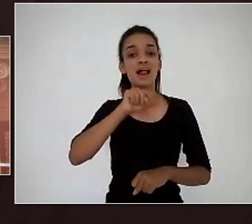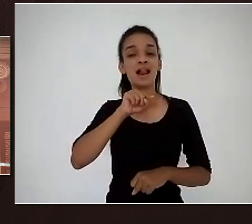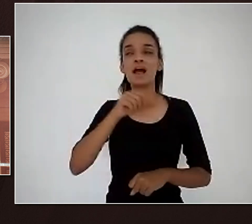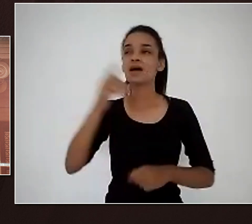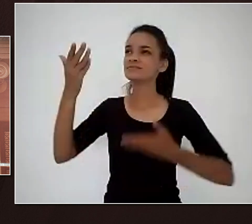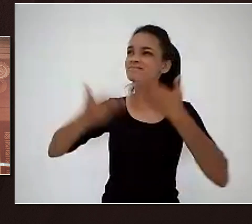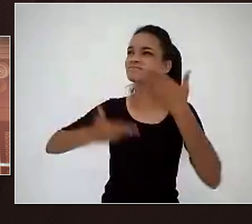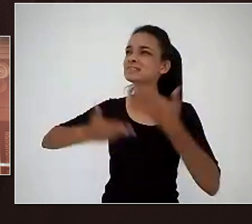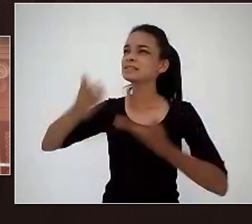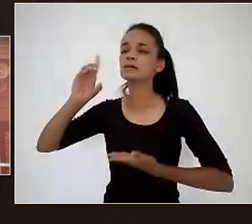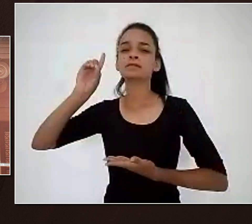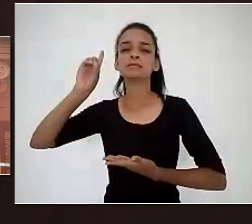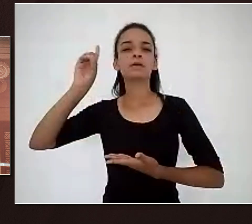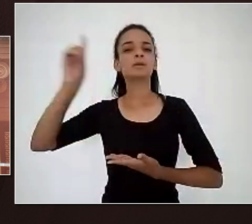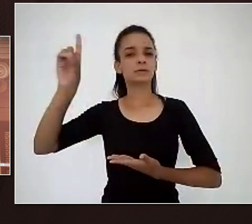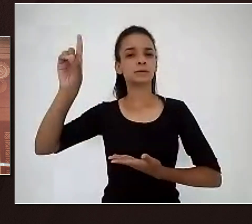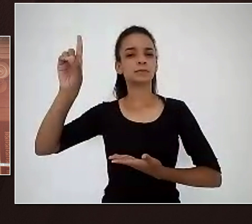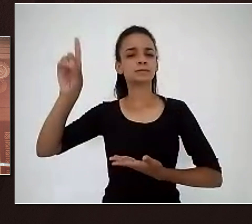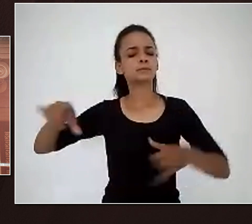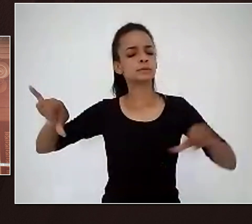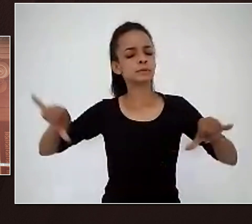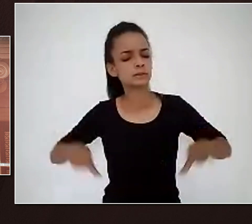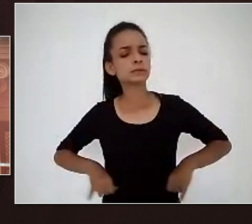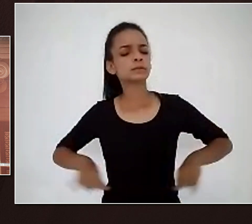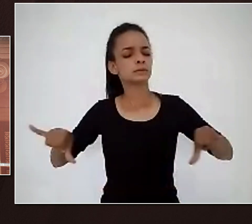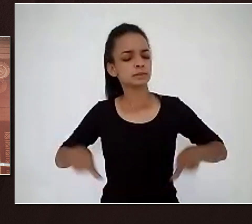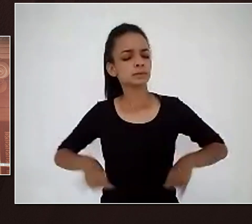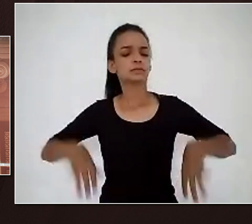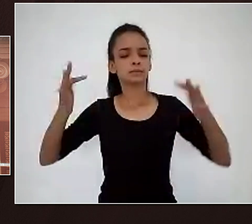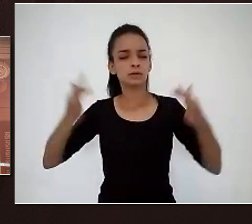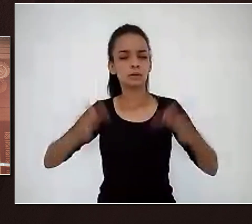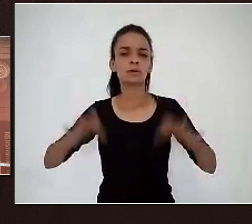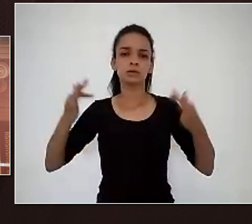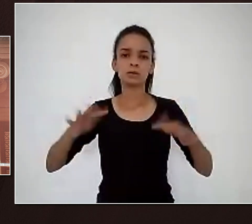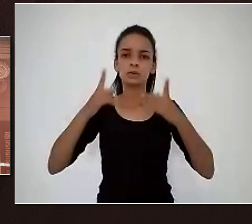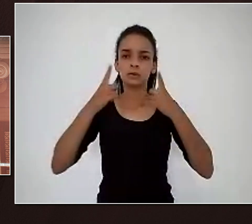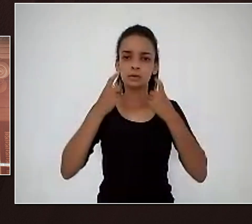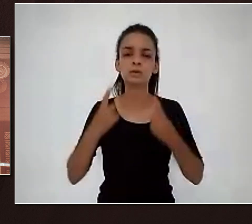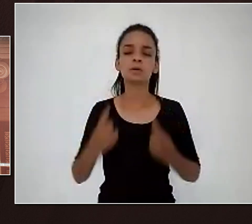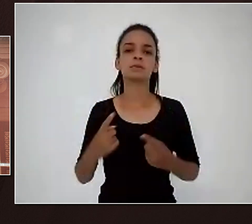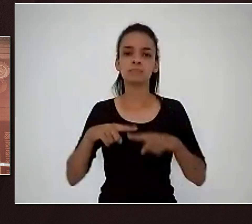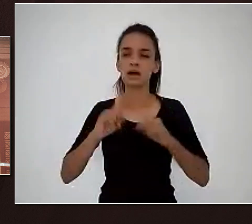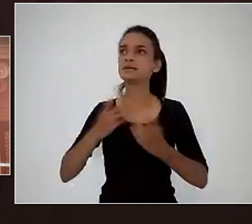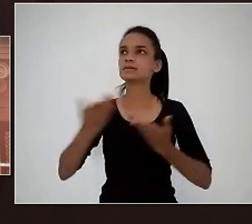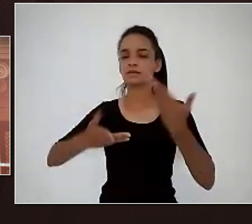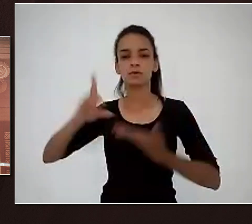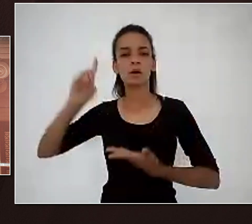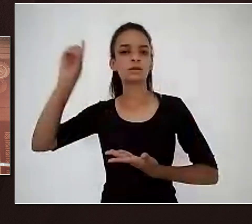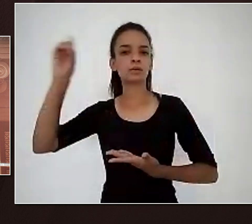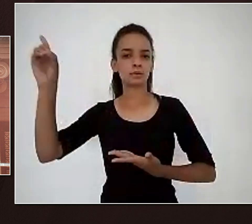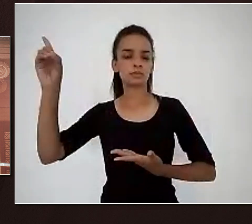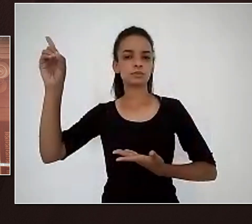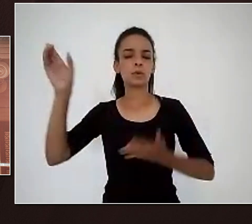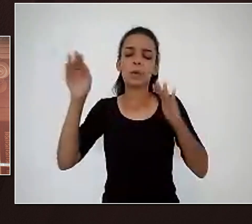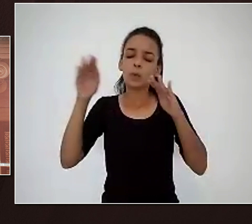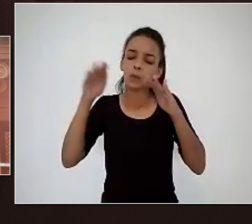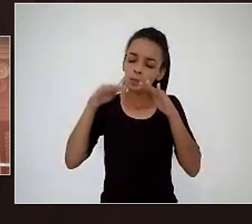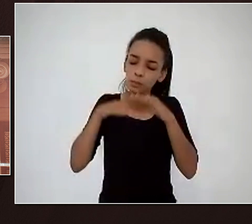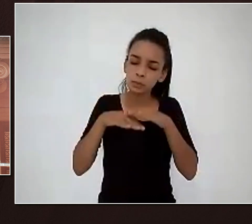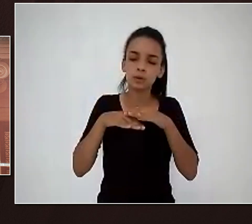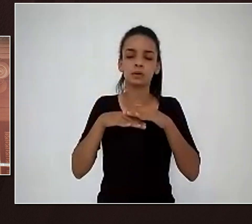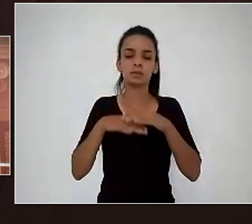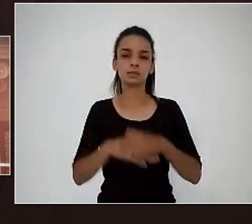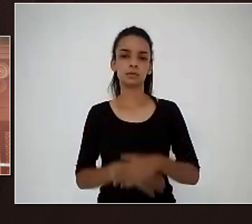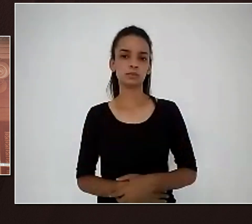e provações. Irmãos, isso é muito importante. Vamos servir ao Senhor com humildade. Quando a gente se apega ao cargo,